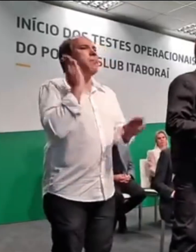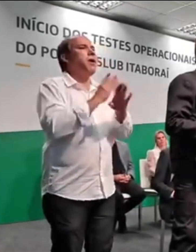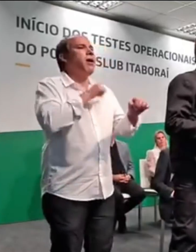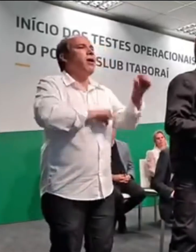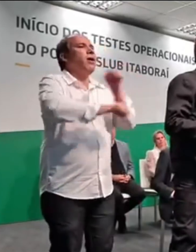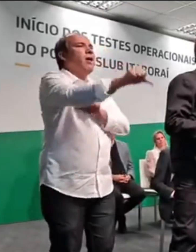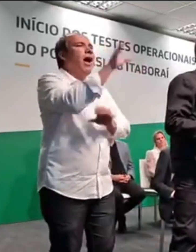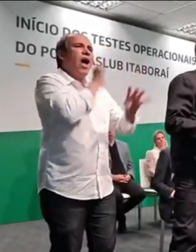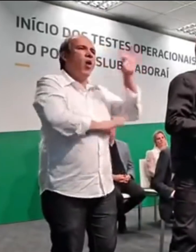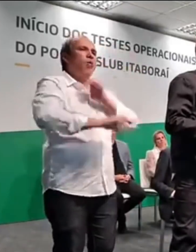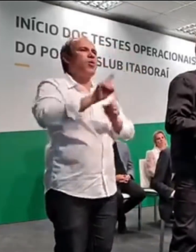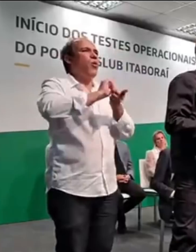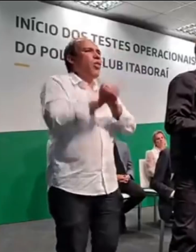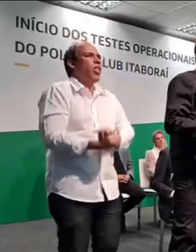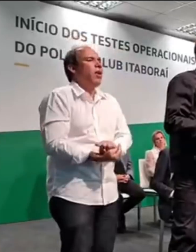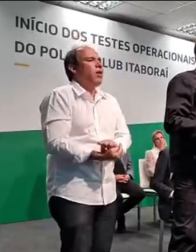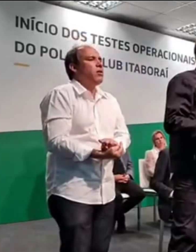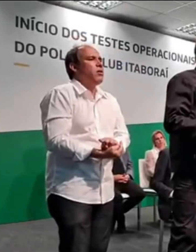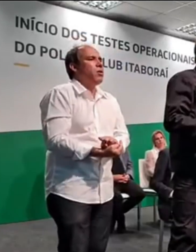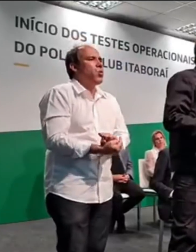tudo.